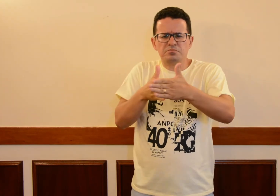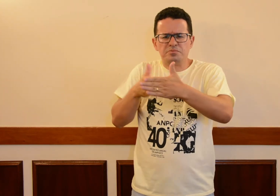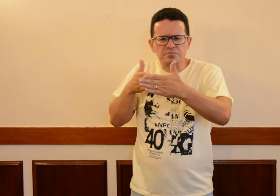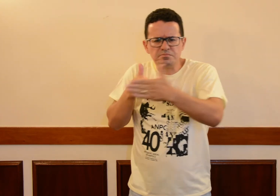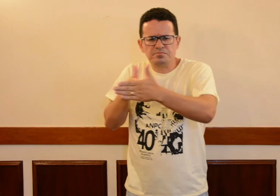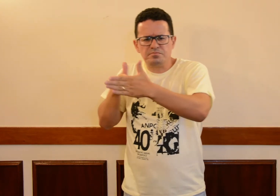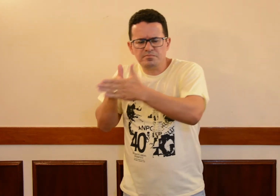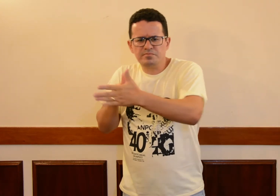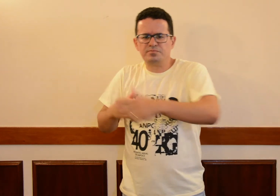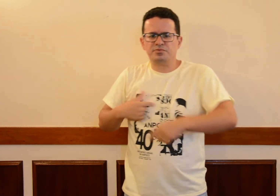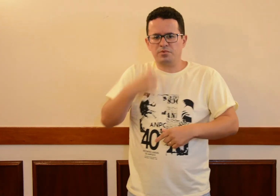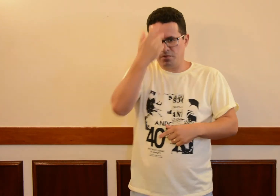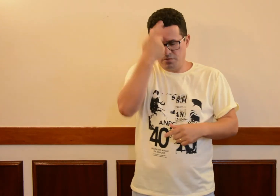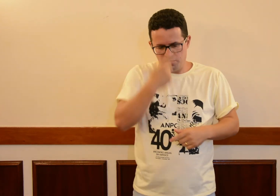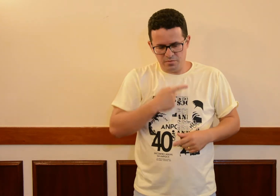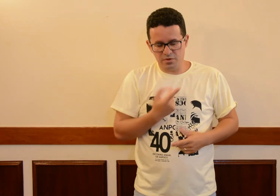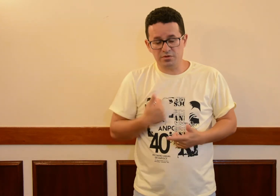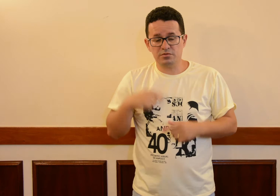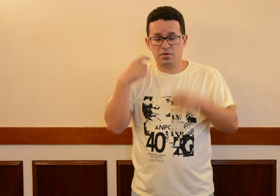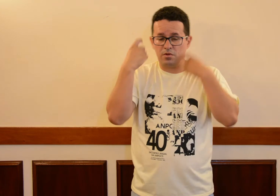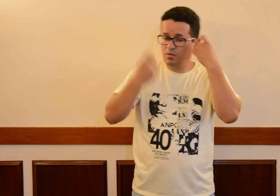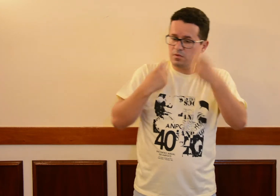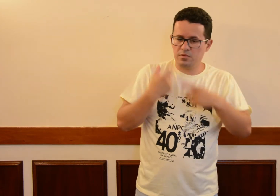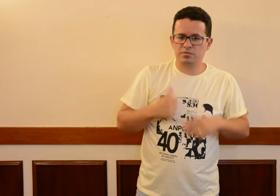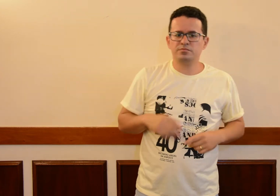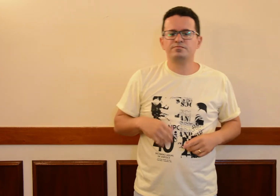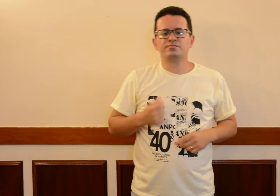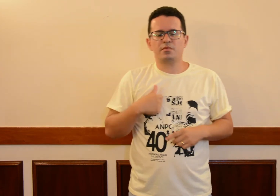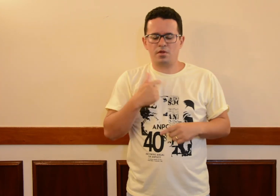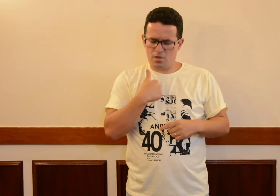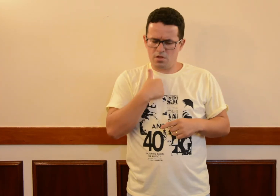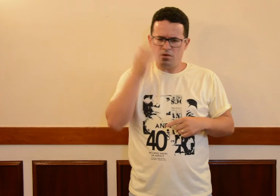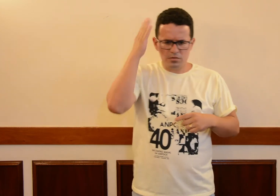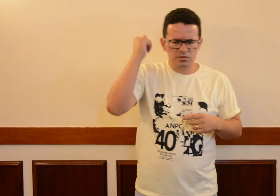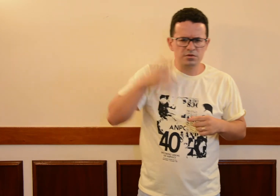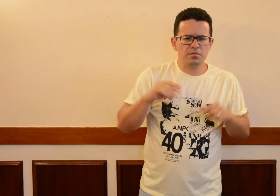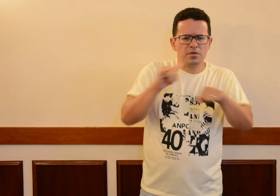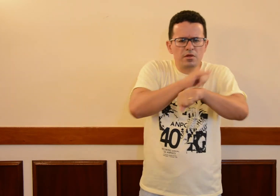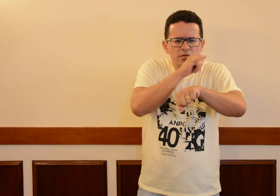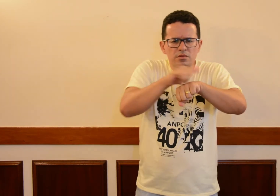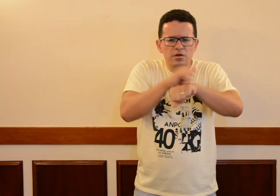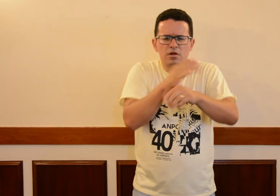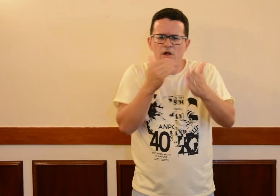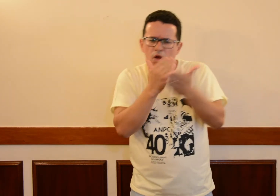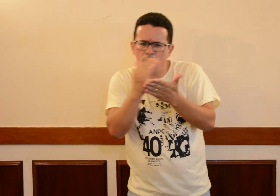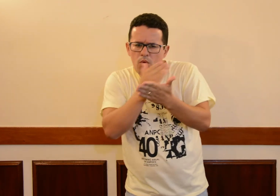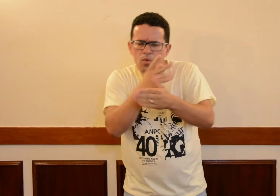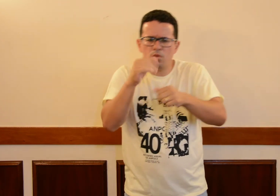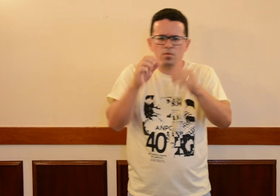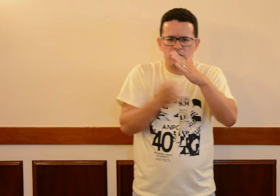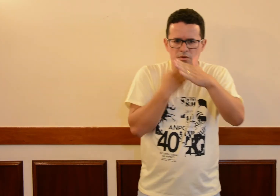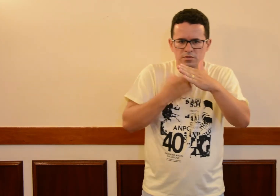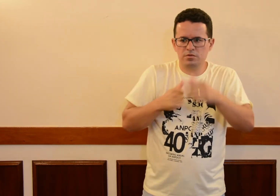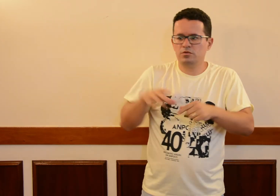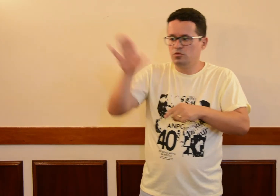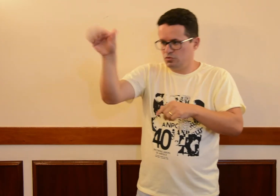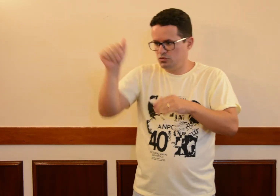vontade individual. Eu sabia também das estratégias de algumas empresas de contratar em turmas de aprendizes com deficiência para que